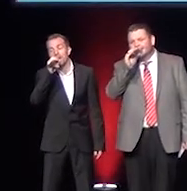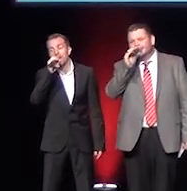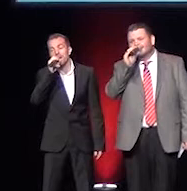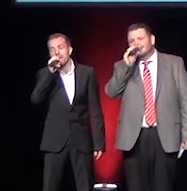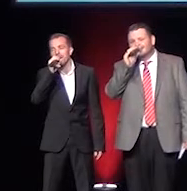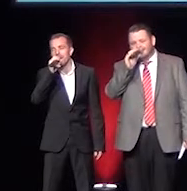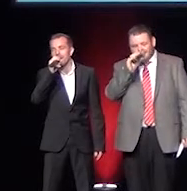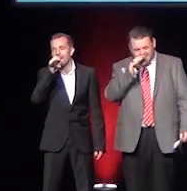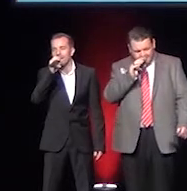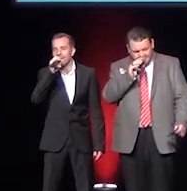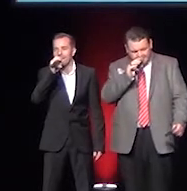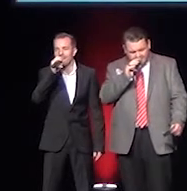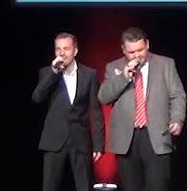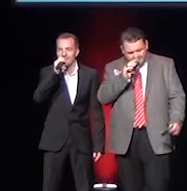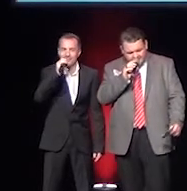vorbei.